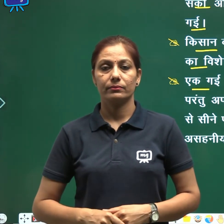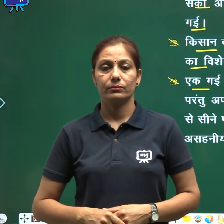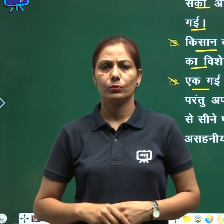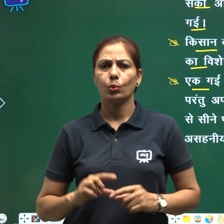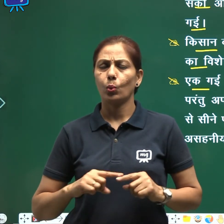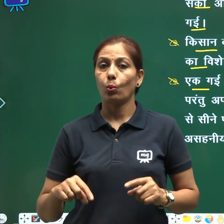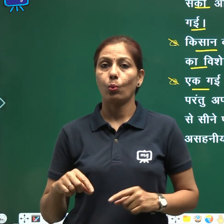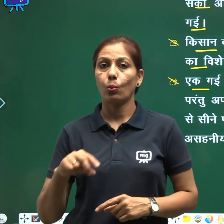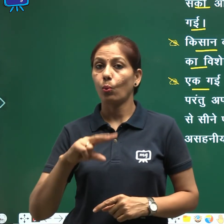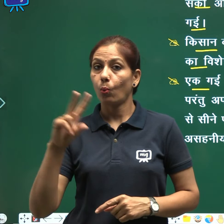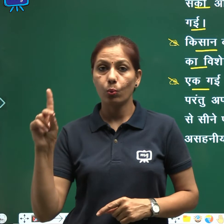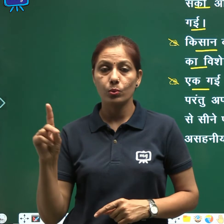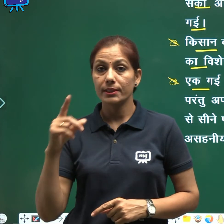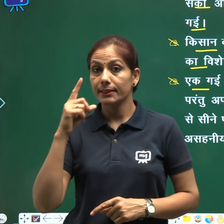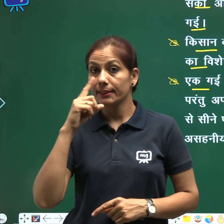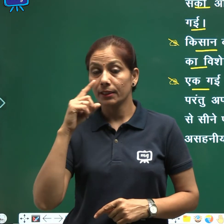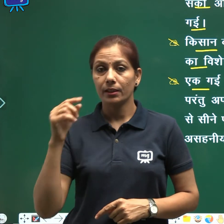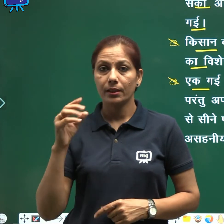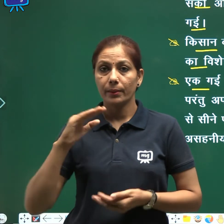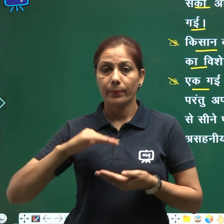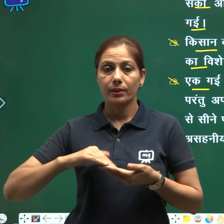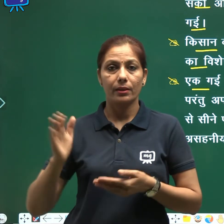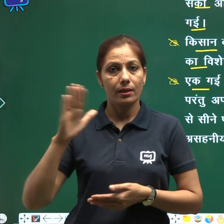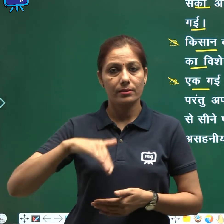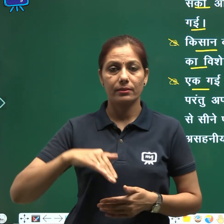तो दूसरी आ सकती है,